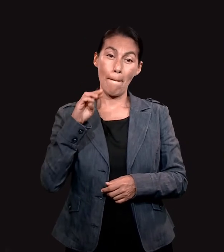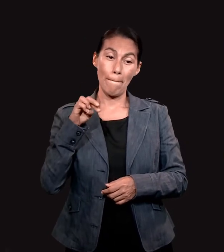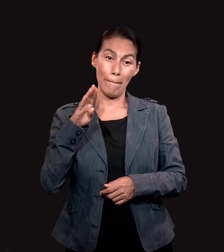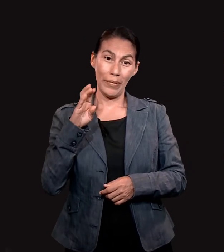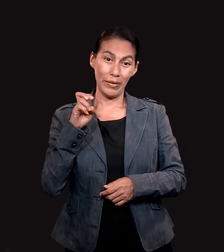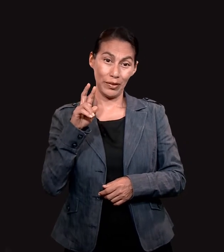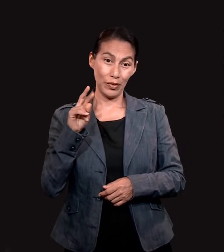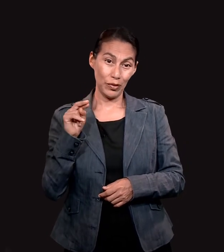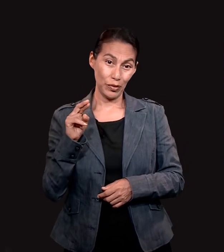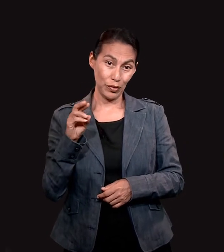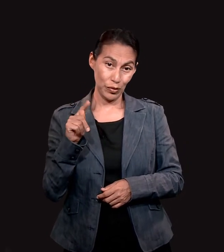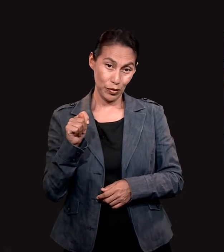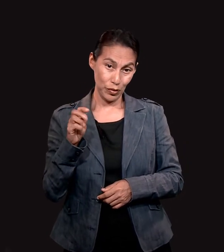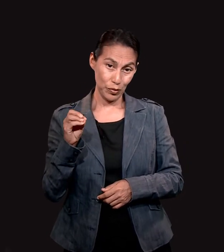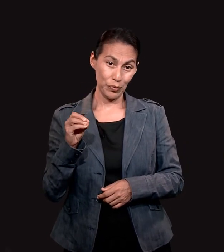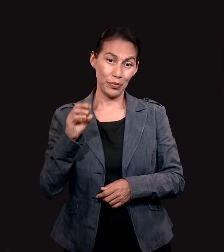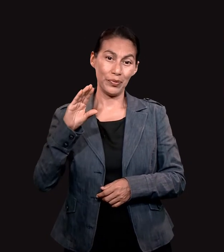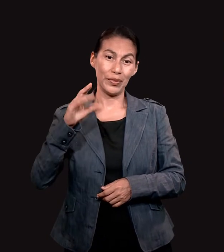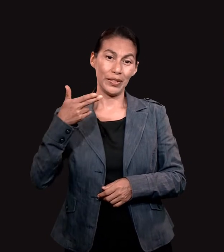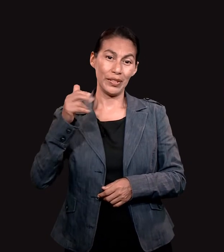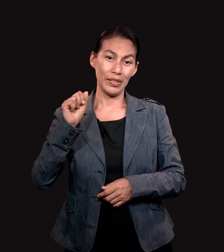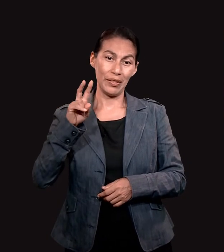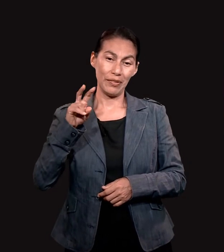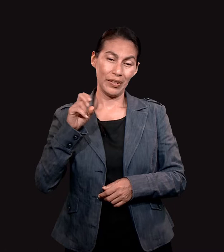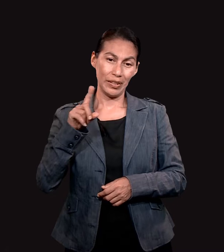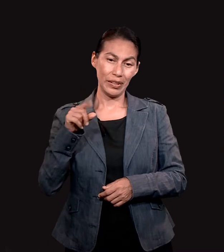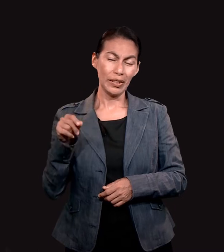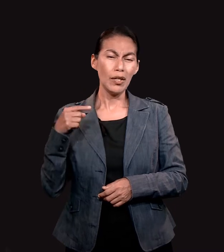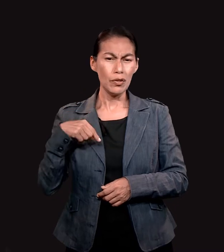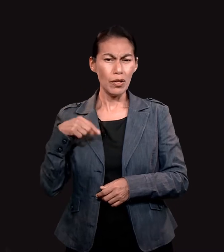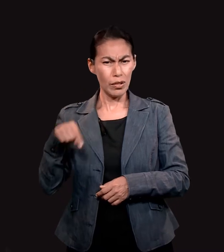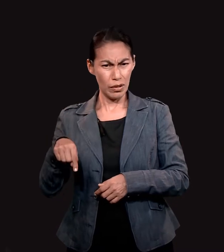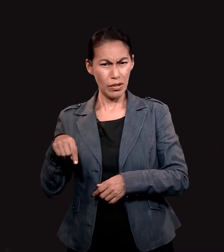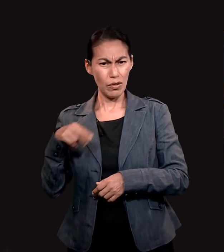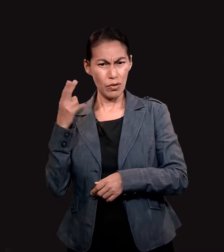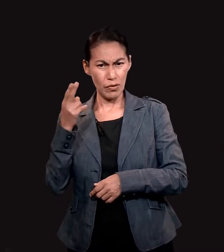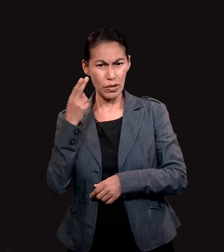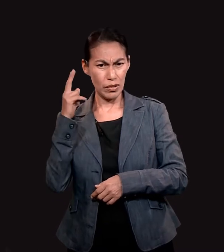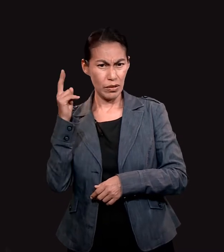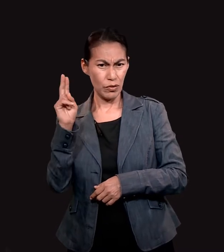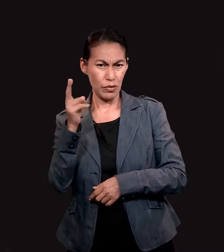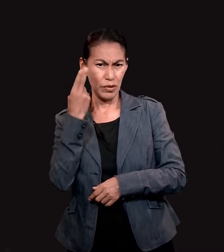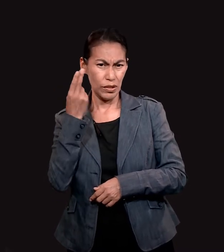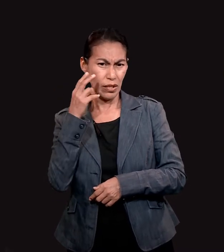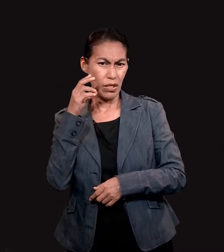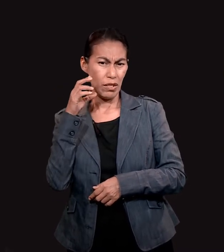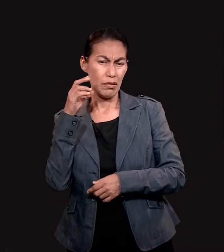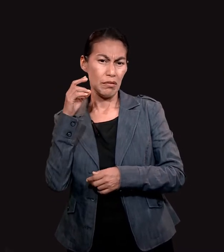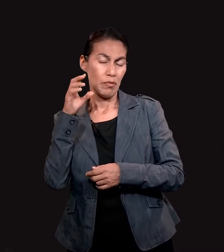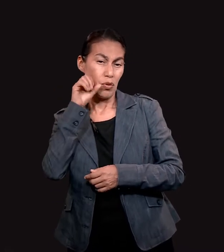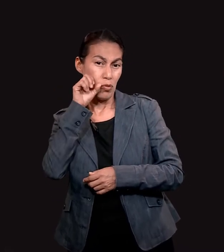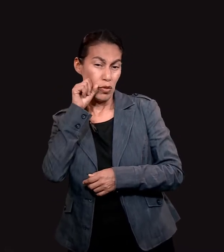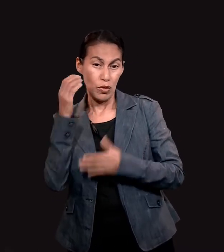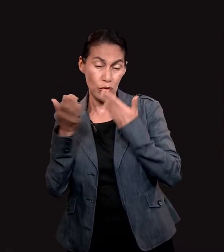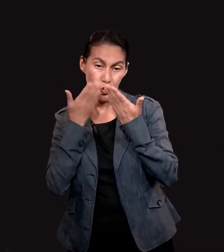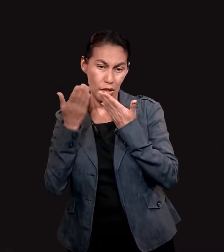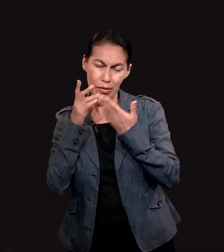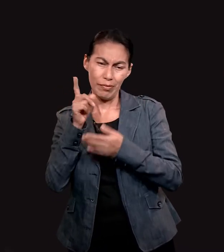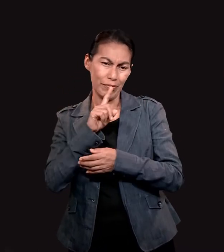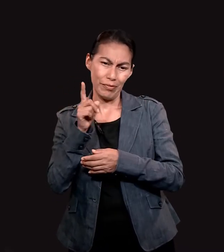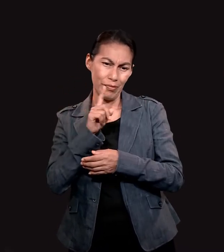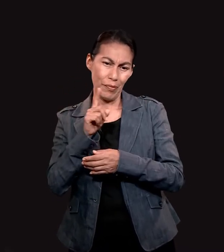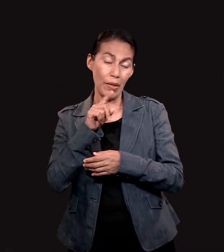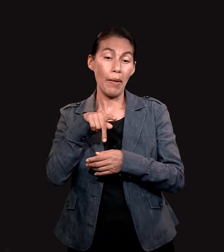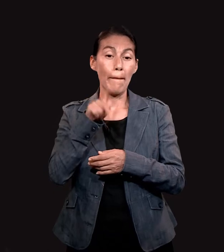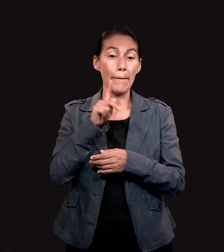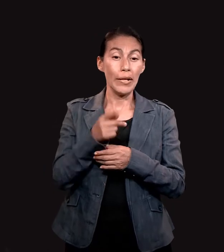estudié la carrera aquí, soy licenciado en comunicación. Cuando me vengo acá a la universidad es para estudiar una maestría en recursos humanos y